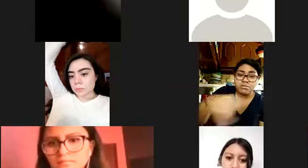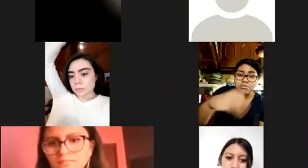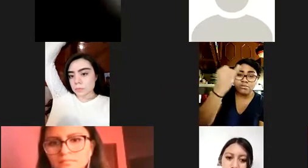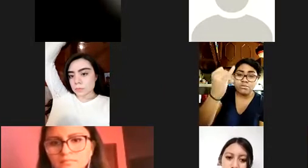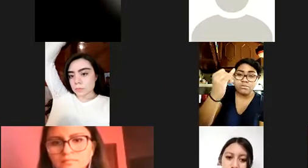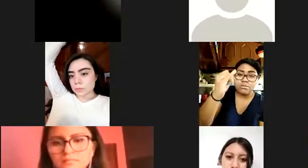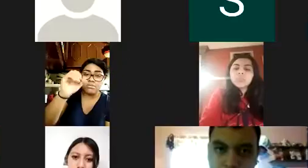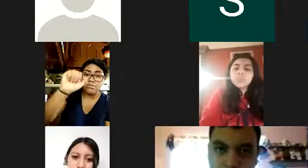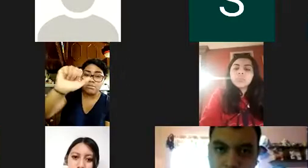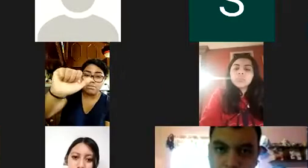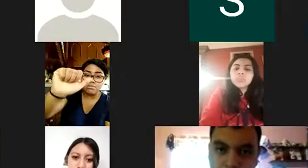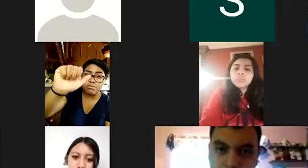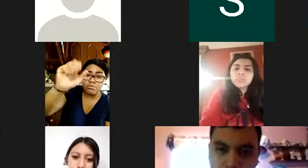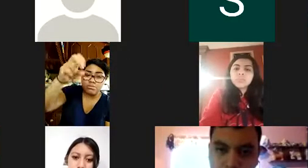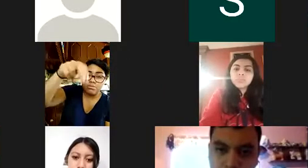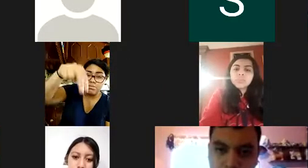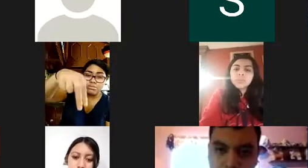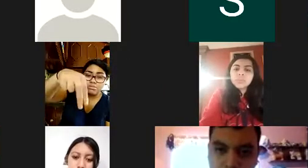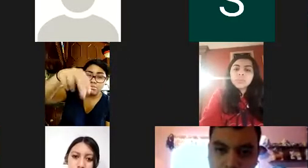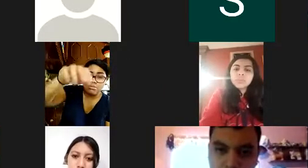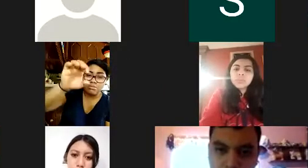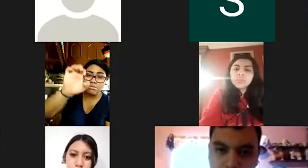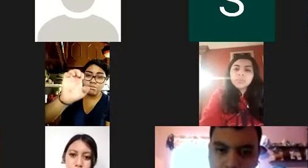¿Yo? H. Espera, es que no la veo.